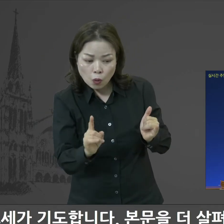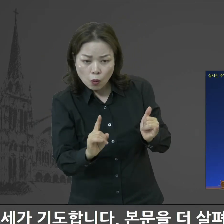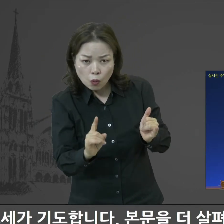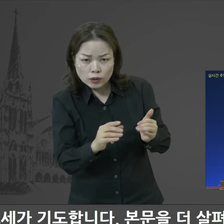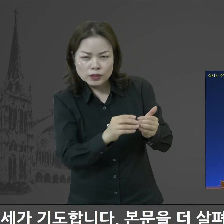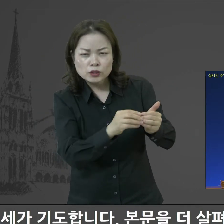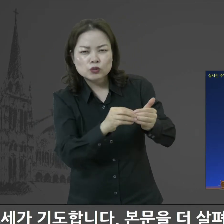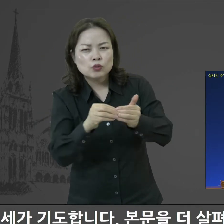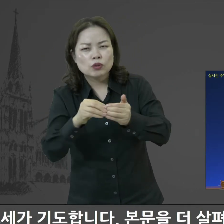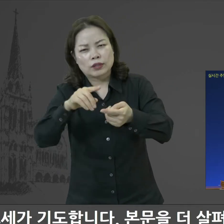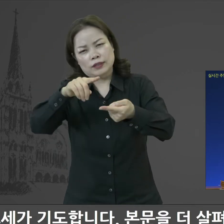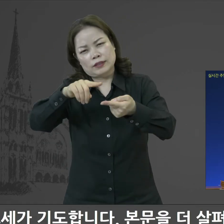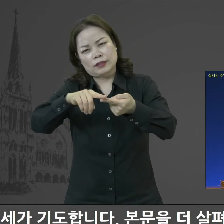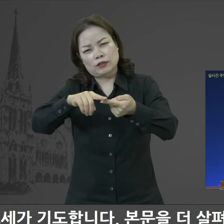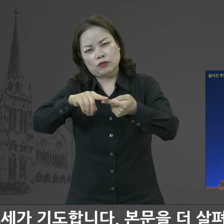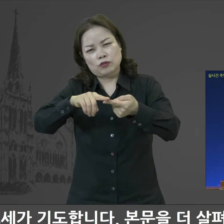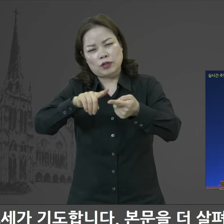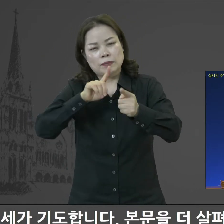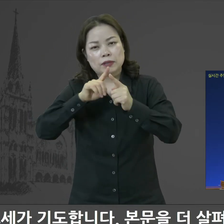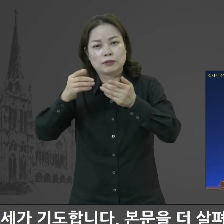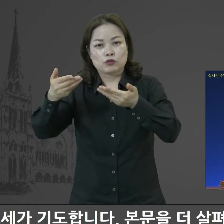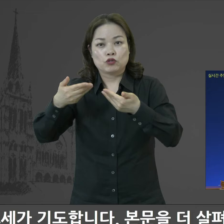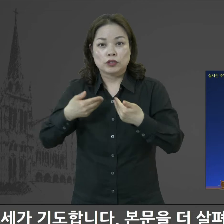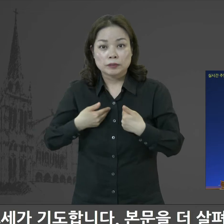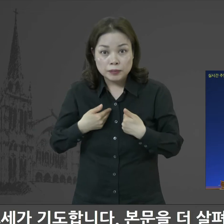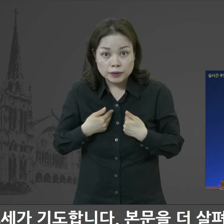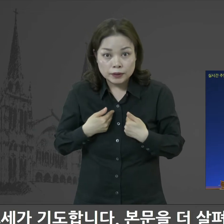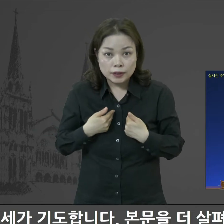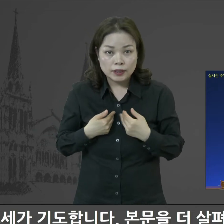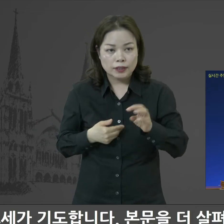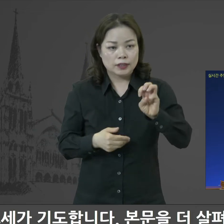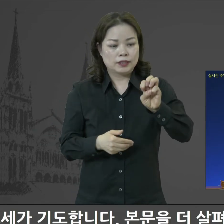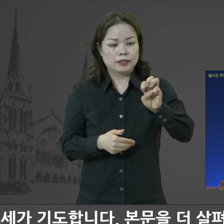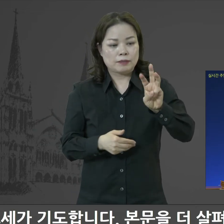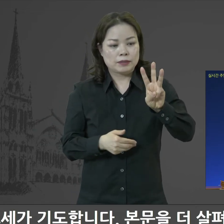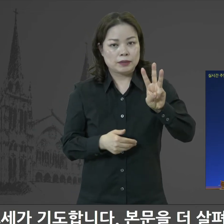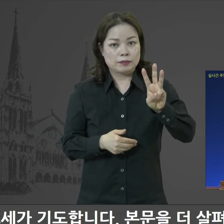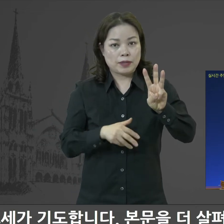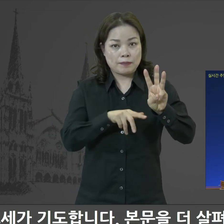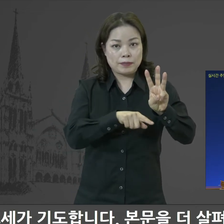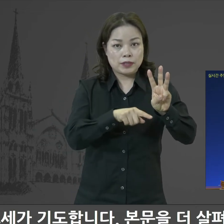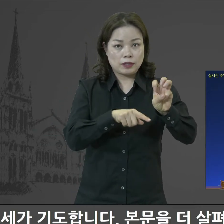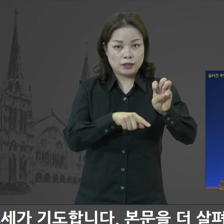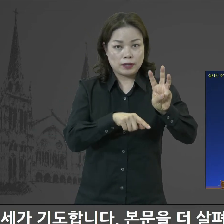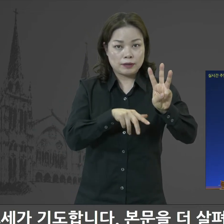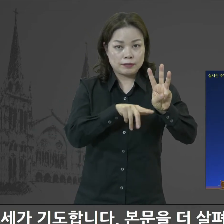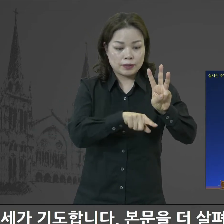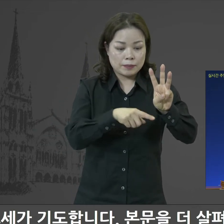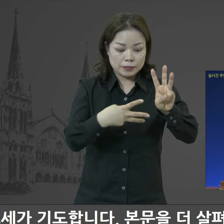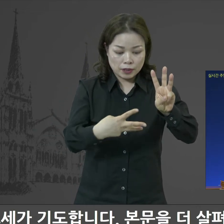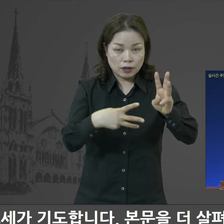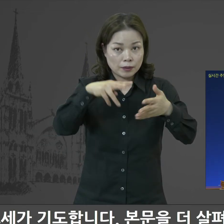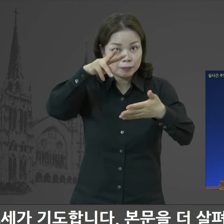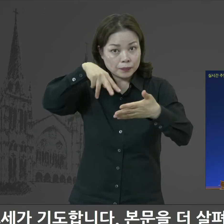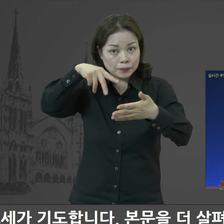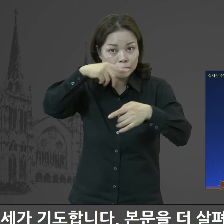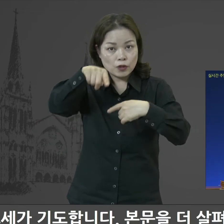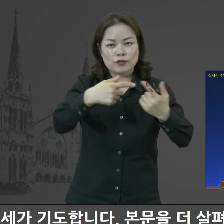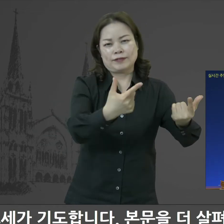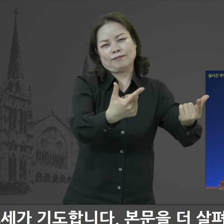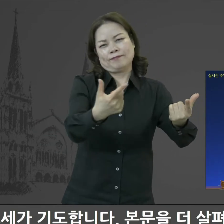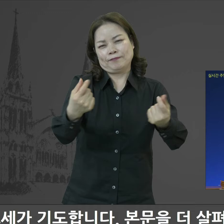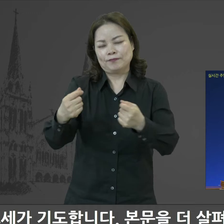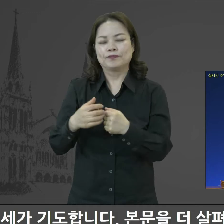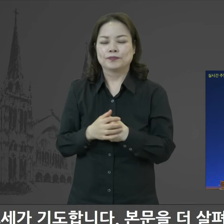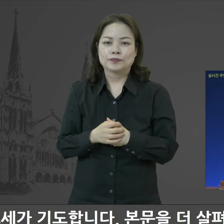어떻게 인도하셨는지를 우리에게 말씀합니다. 먼저 33절 우리 한번 읽겠는데요. 우리 33절 한 목소리로